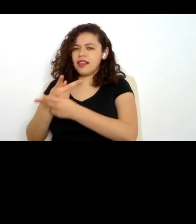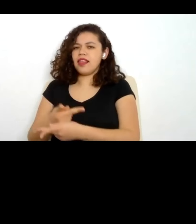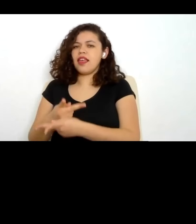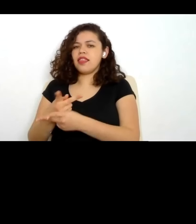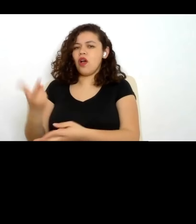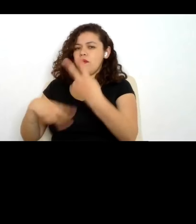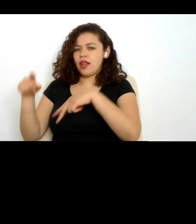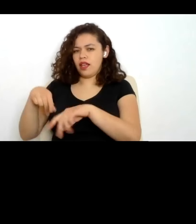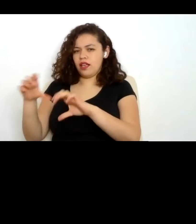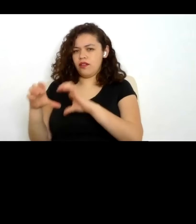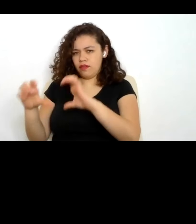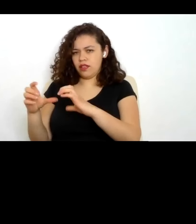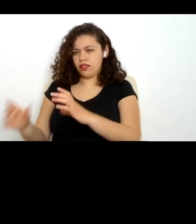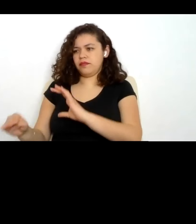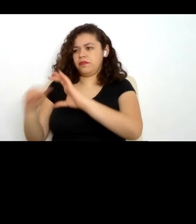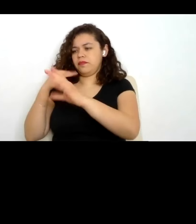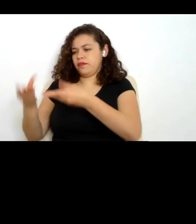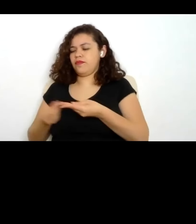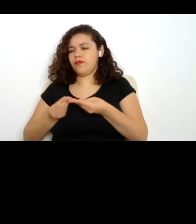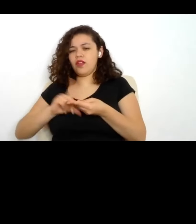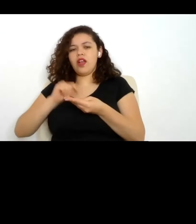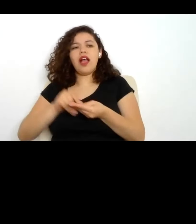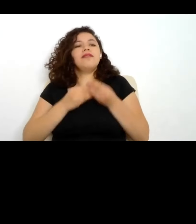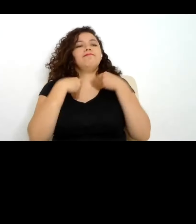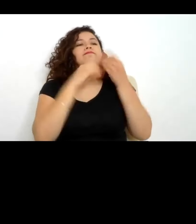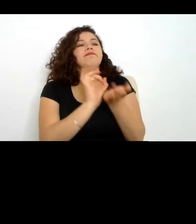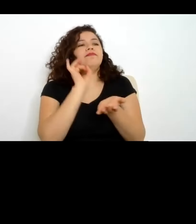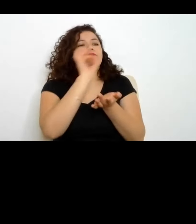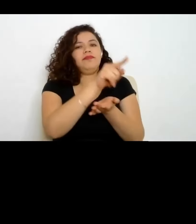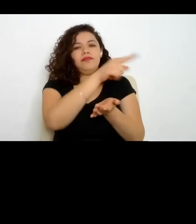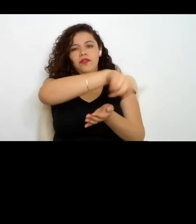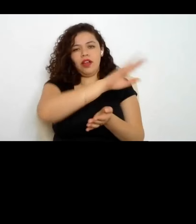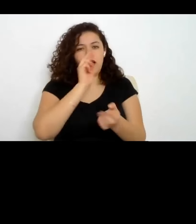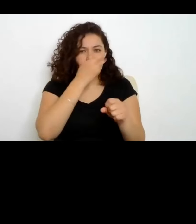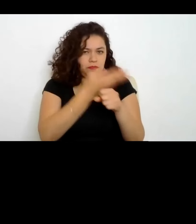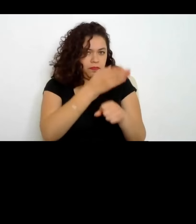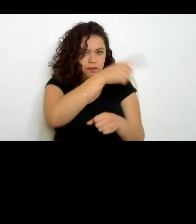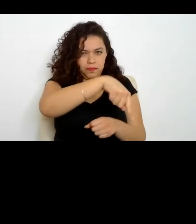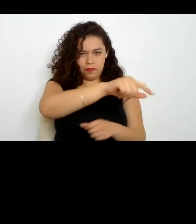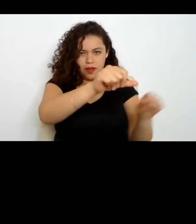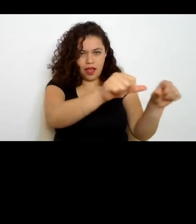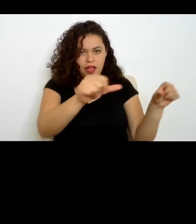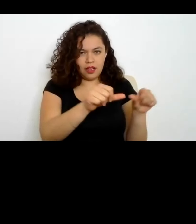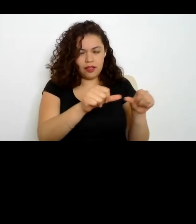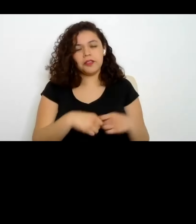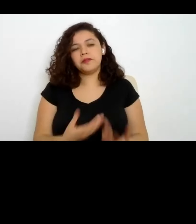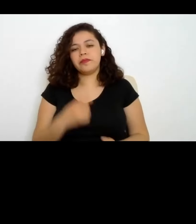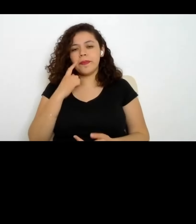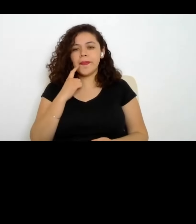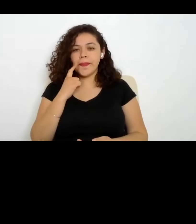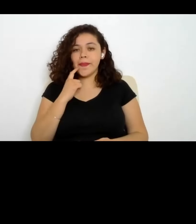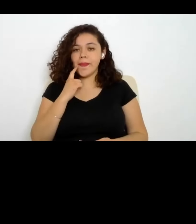pues entonces la solicitud la mando al área correspondiente. Entonces, si por ejemplo esta persona